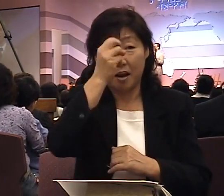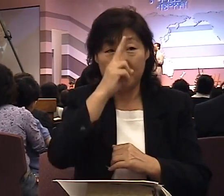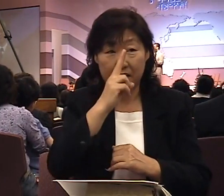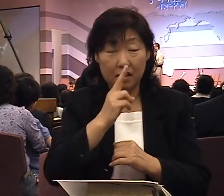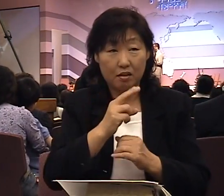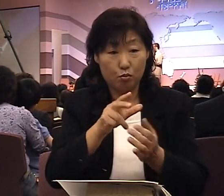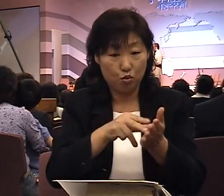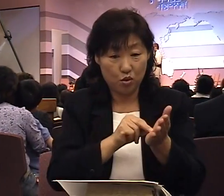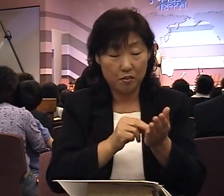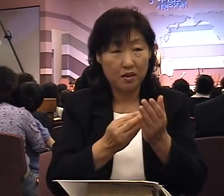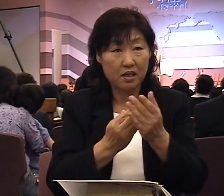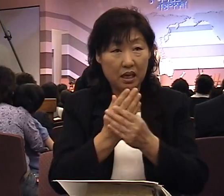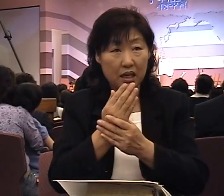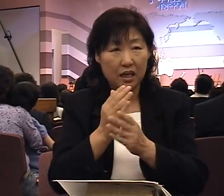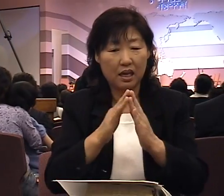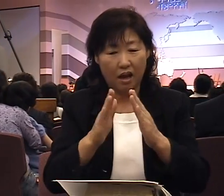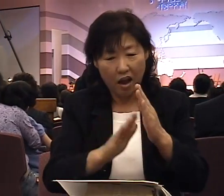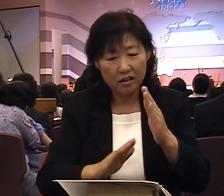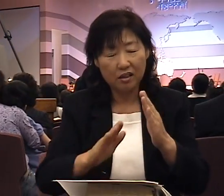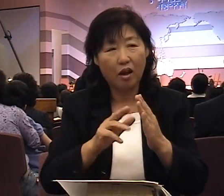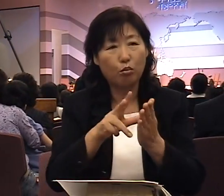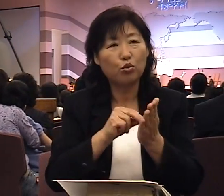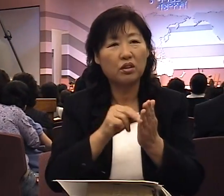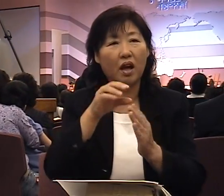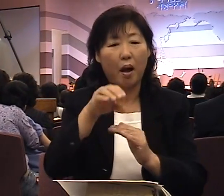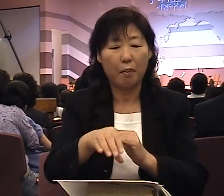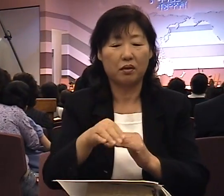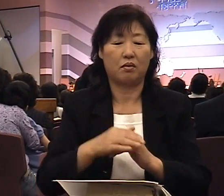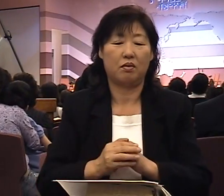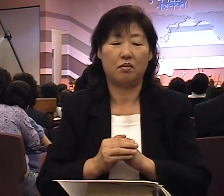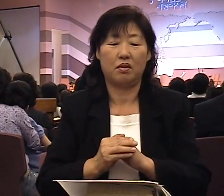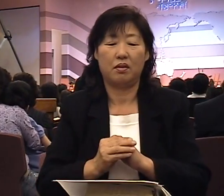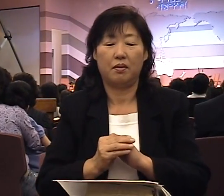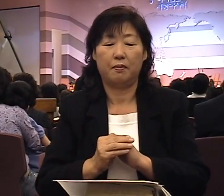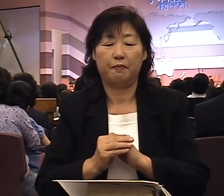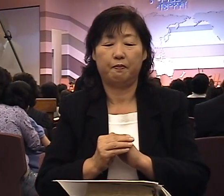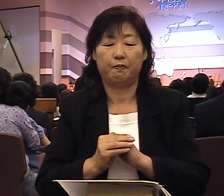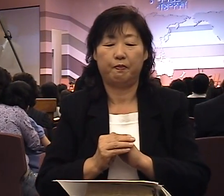갑자기 문제가 생긴 가정의 문제 앞에서